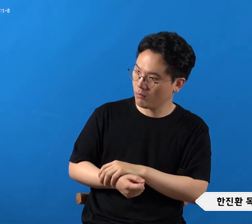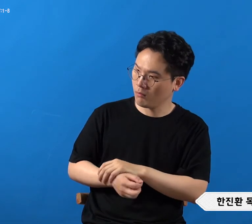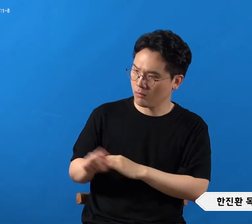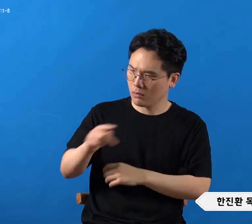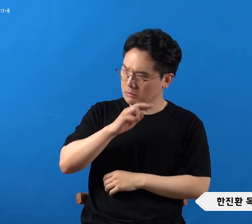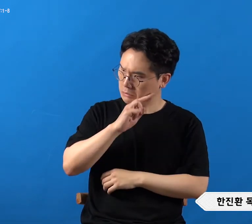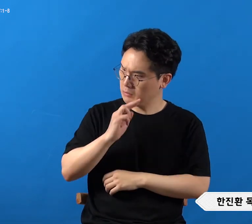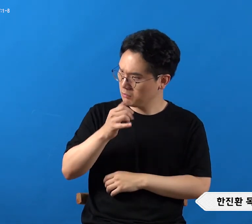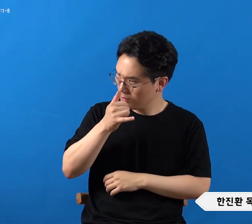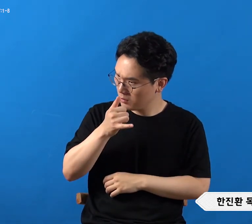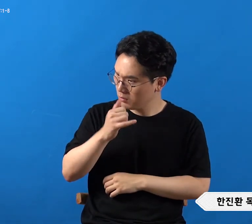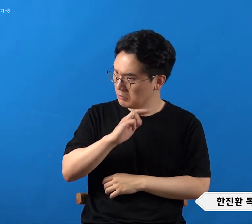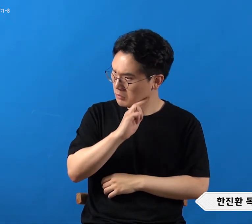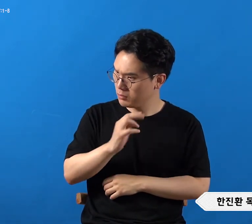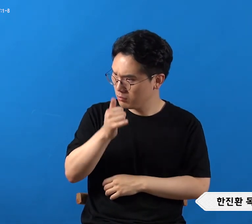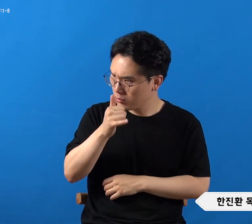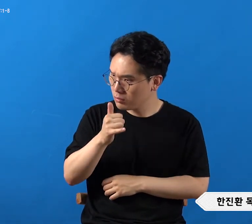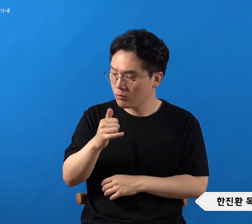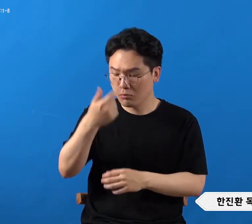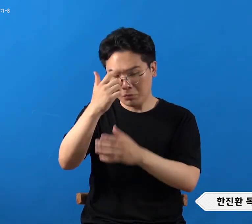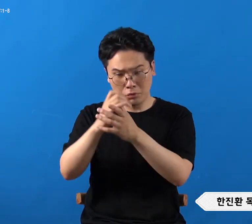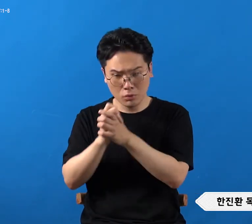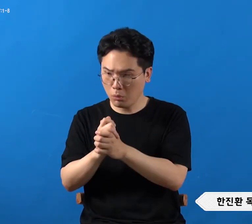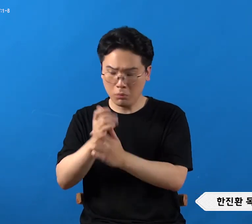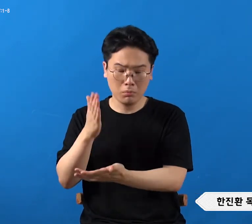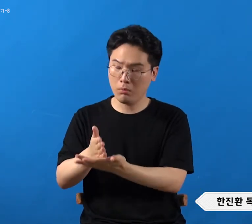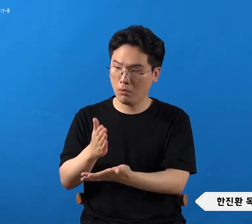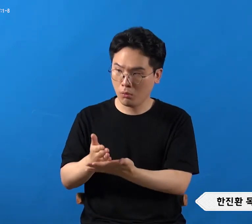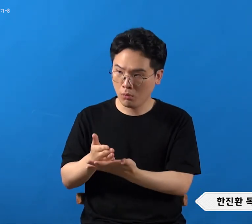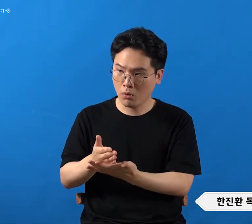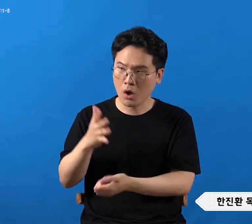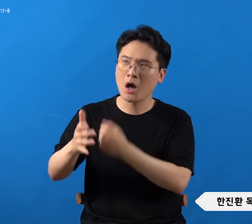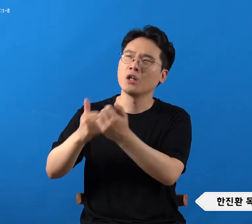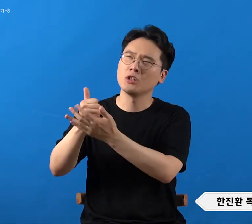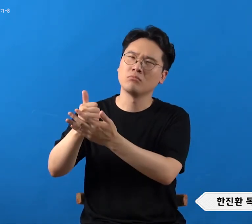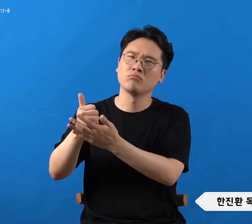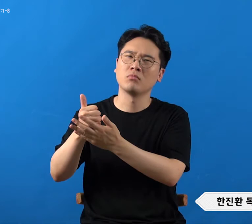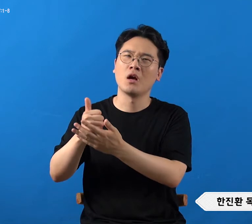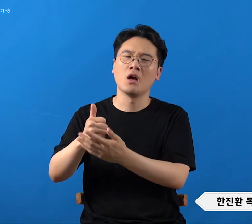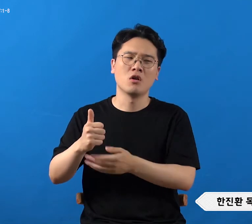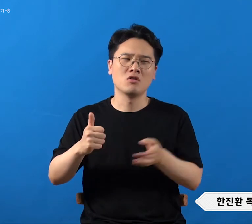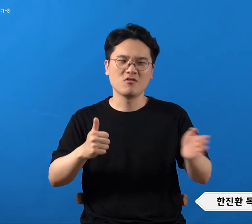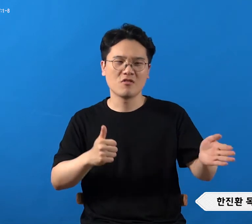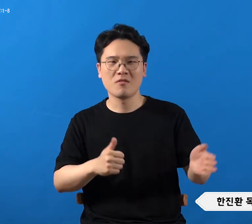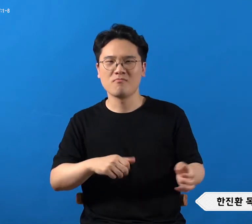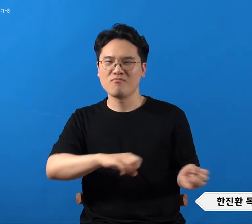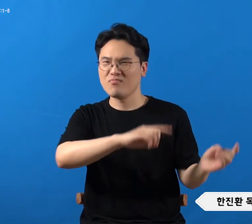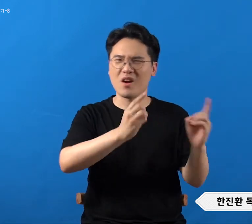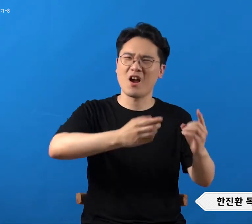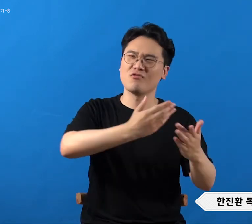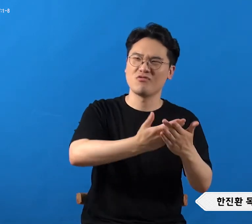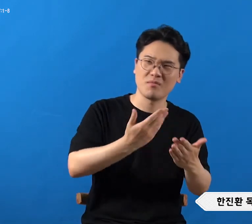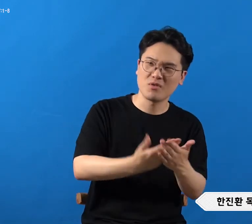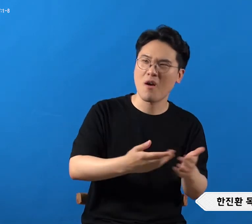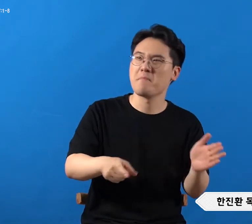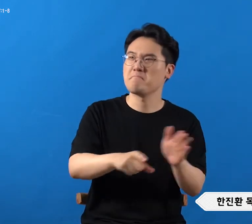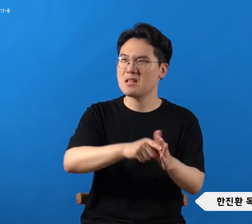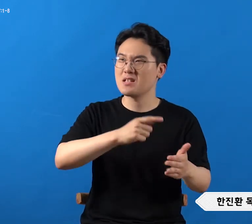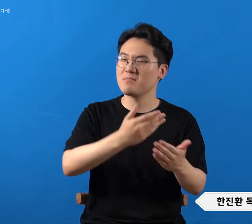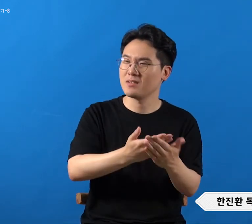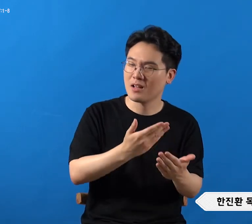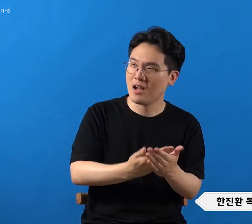기도할 때도 하나님 이거 아무래도 안 되겠네요, 그래 하시든지. 기도할 때는 막 일으켜 주실 줄